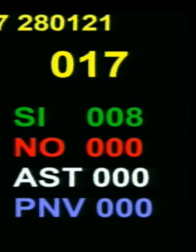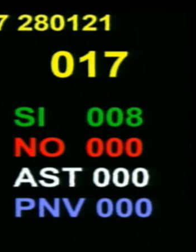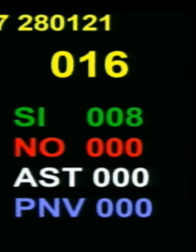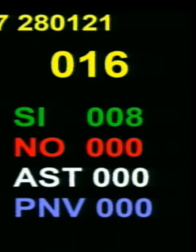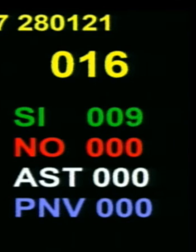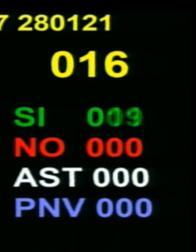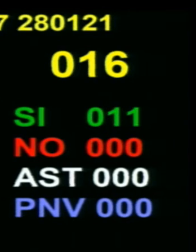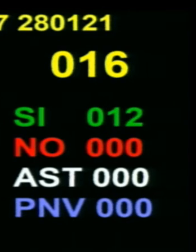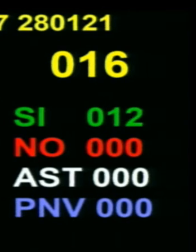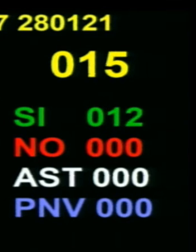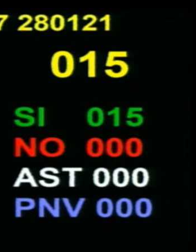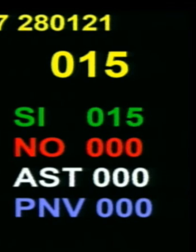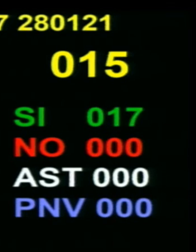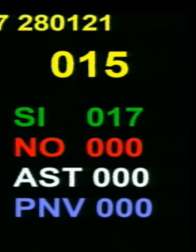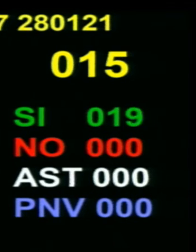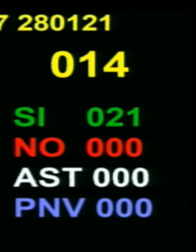si vota